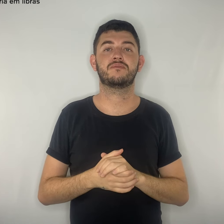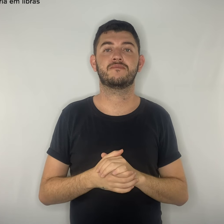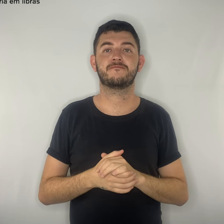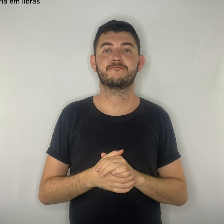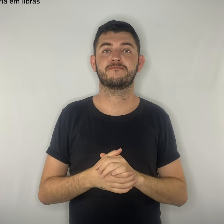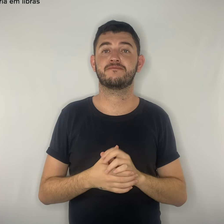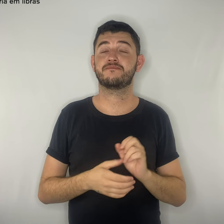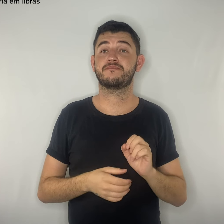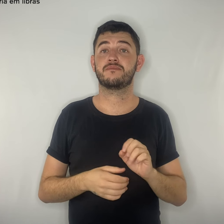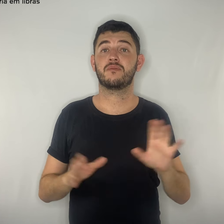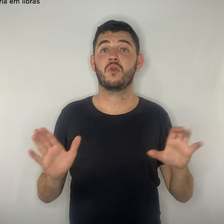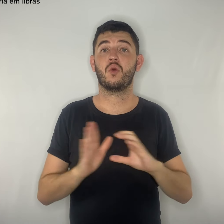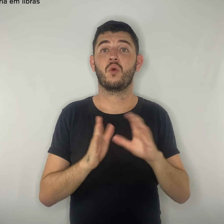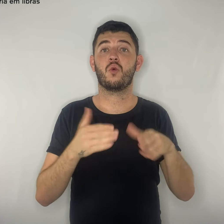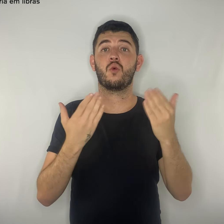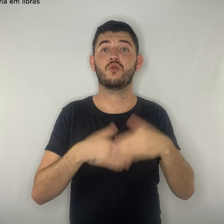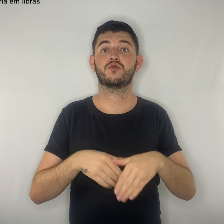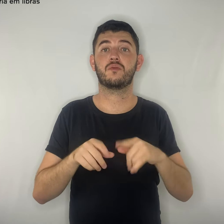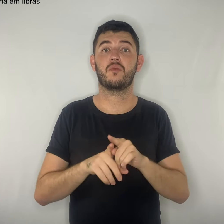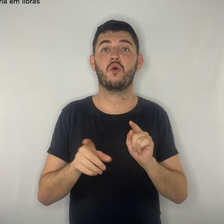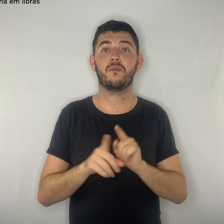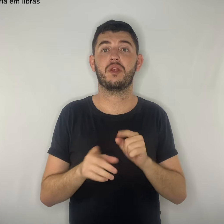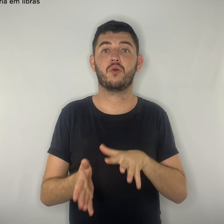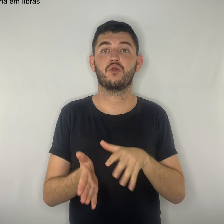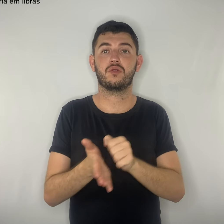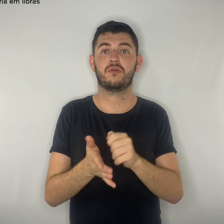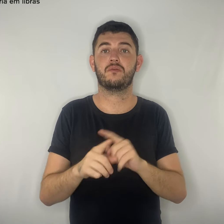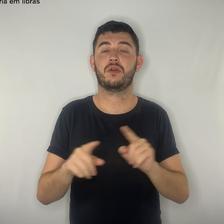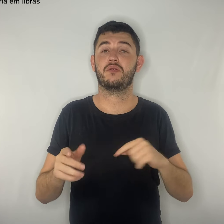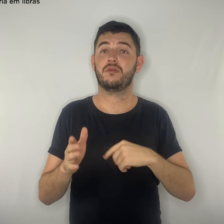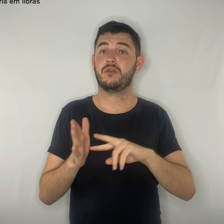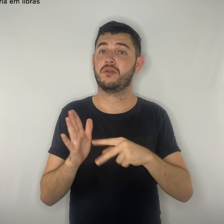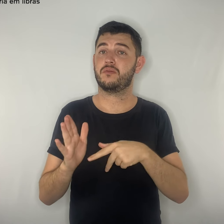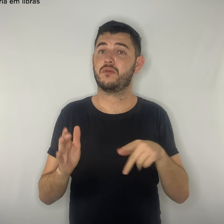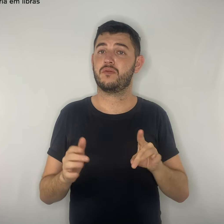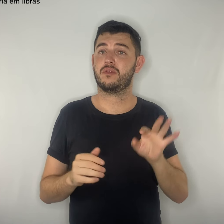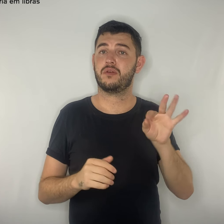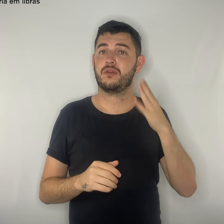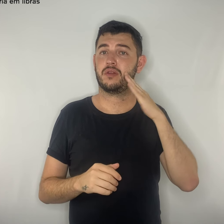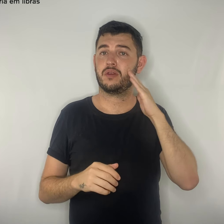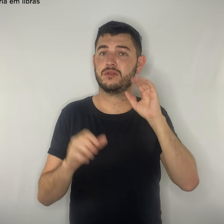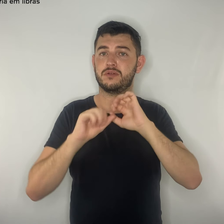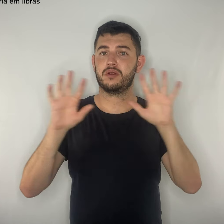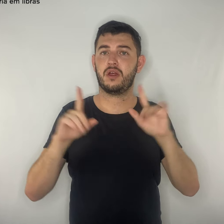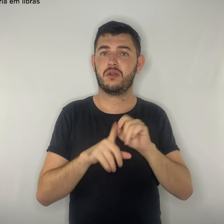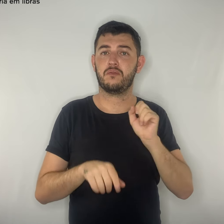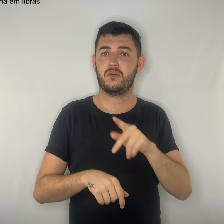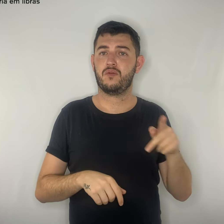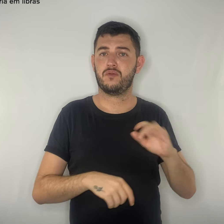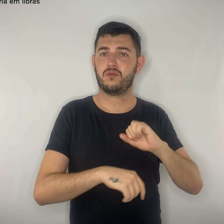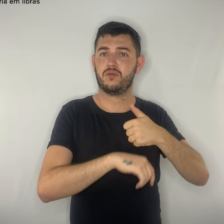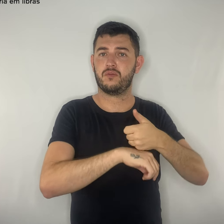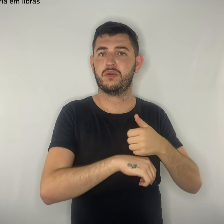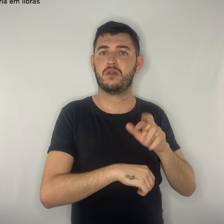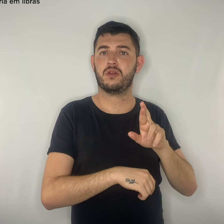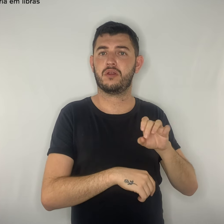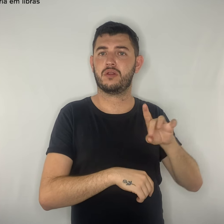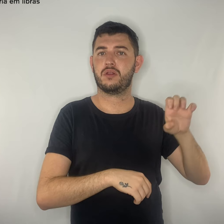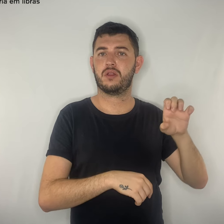público o cpro entende a importância de professores substitutos para a rede na atuação em